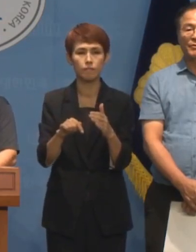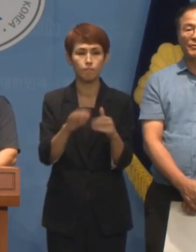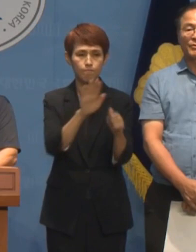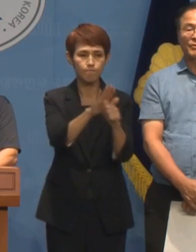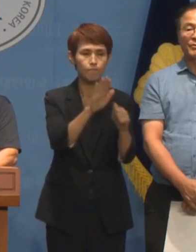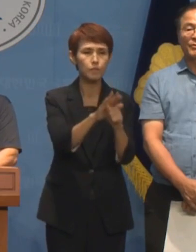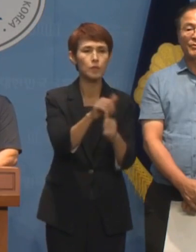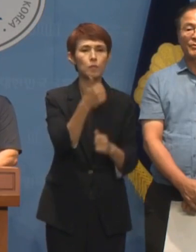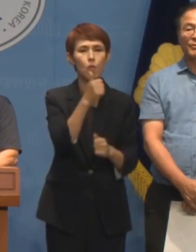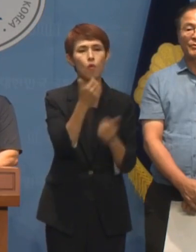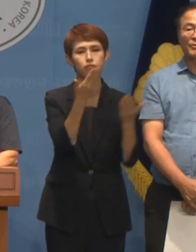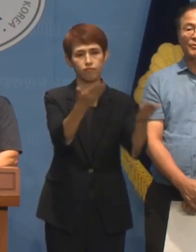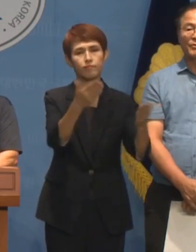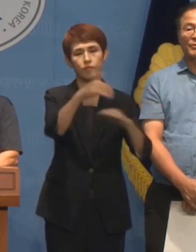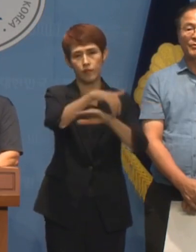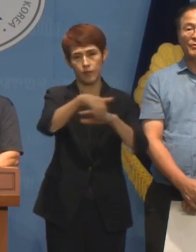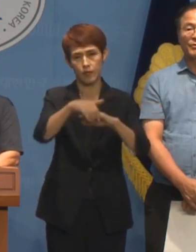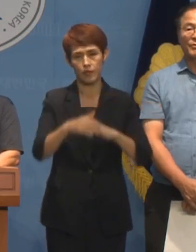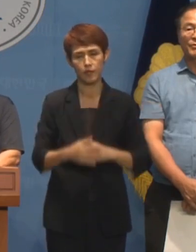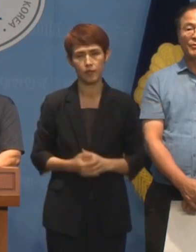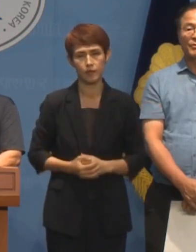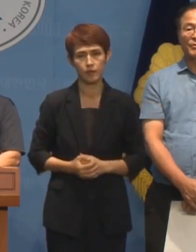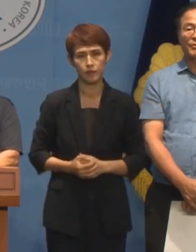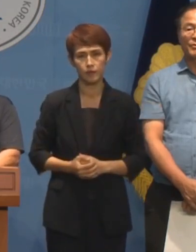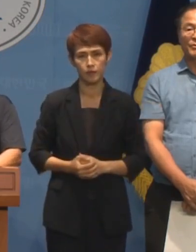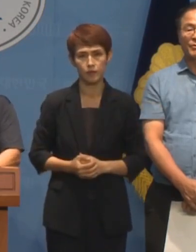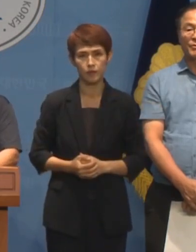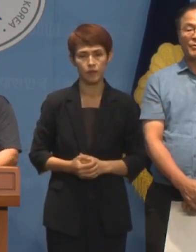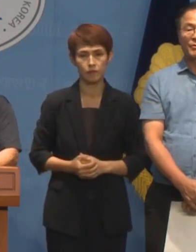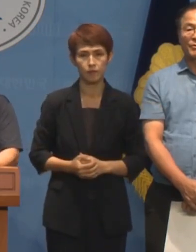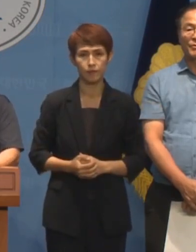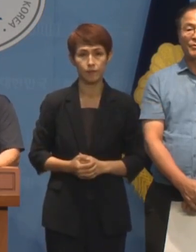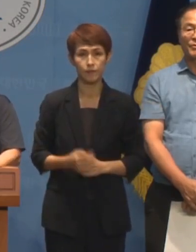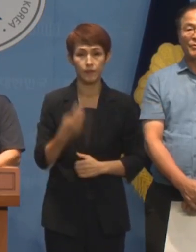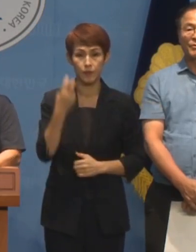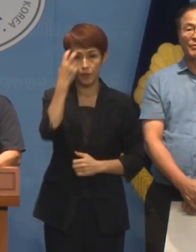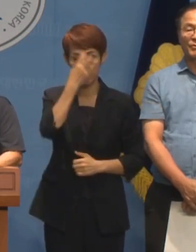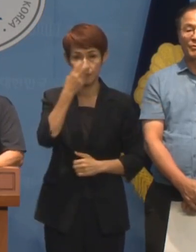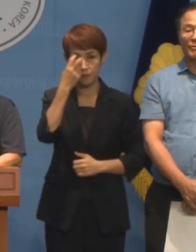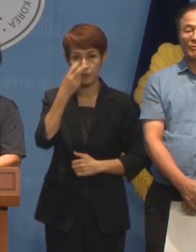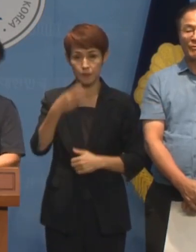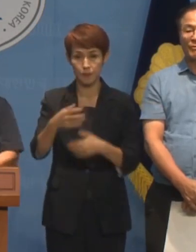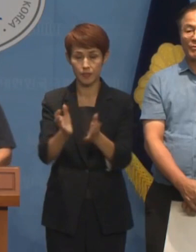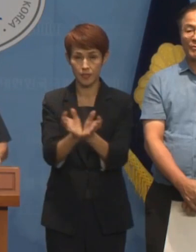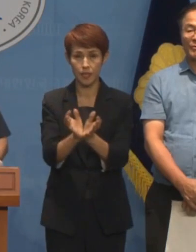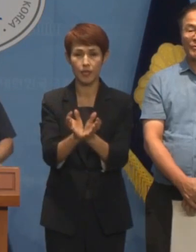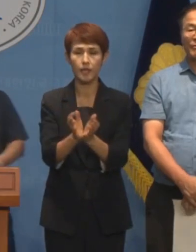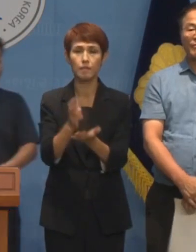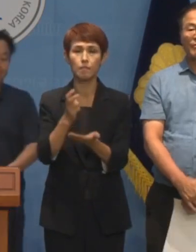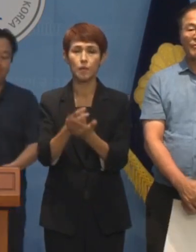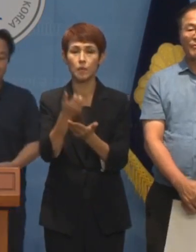있습니다. 그래서 검사 모임의 오동현 대표 변호사님께서 연대 말씀해 주시겠습니다.